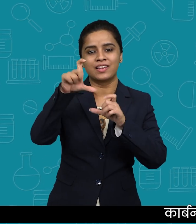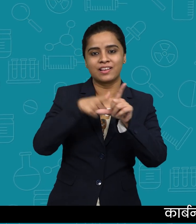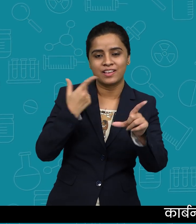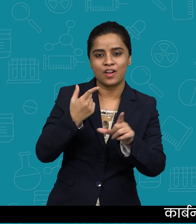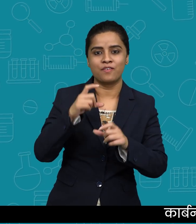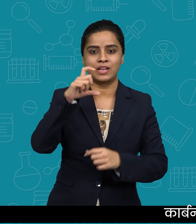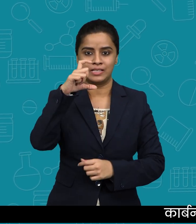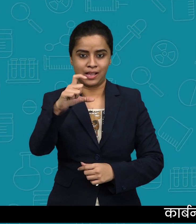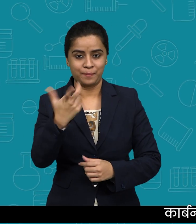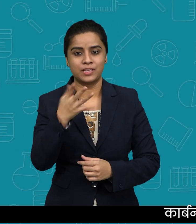है।